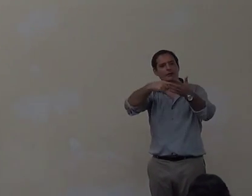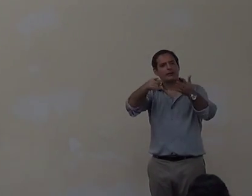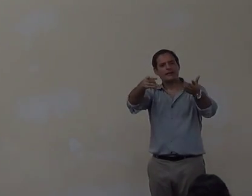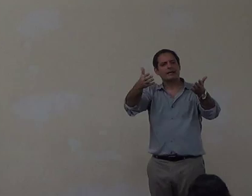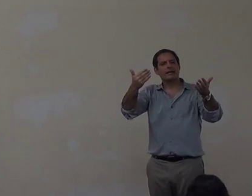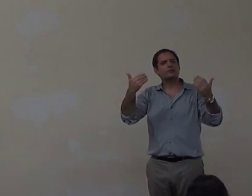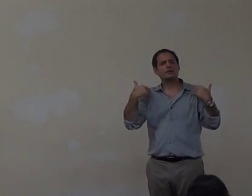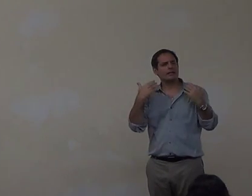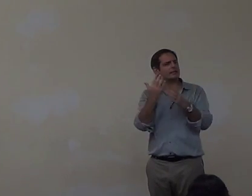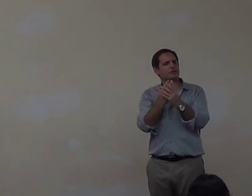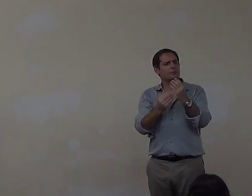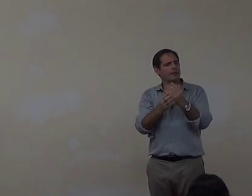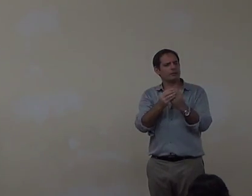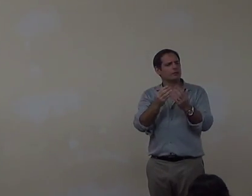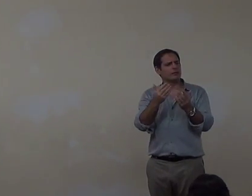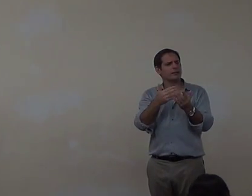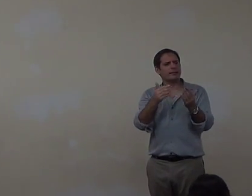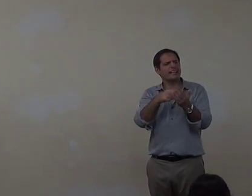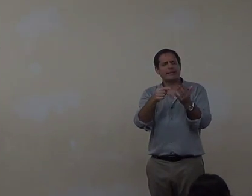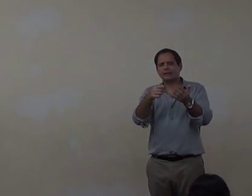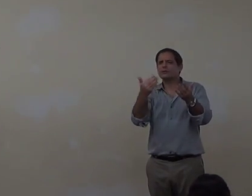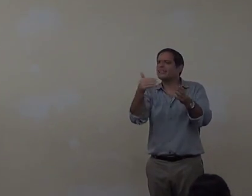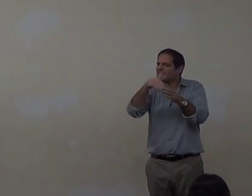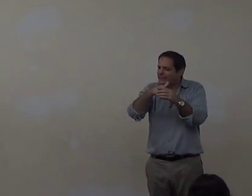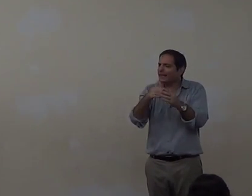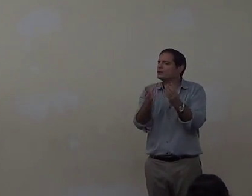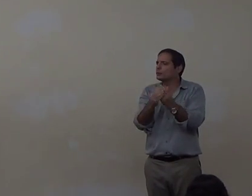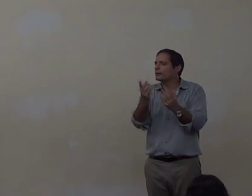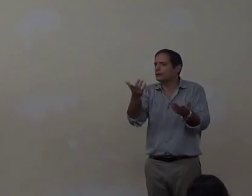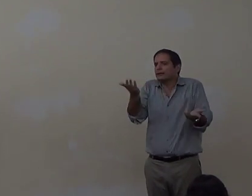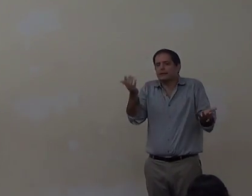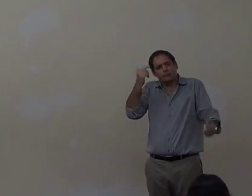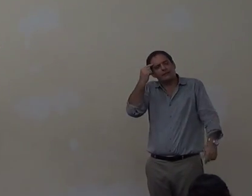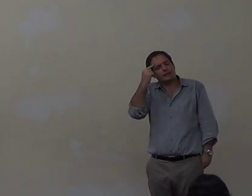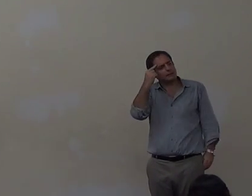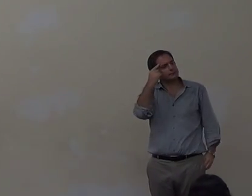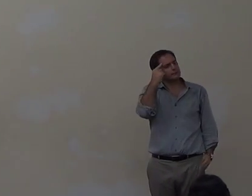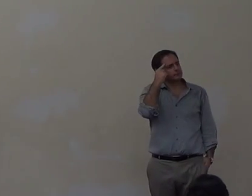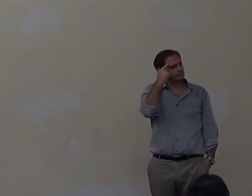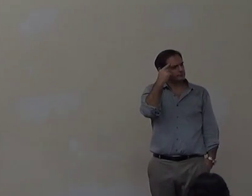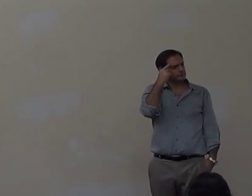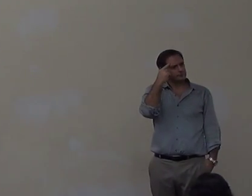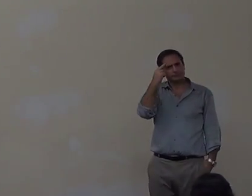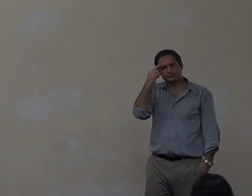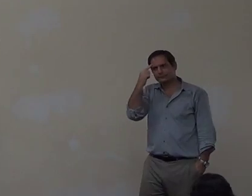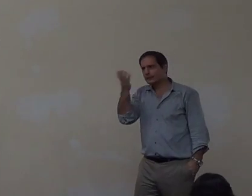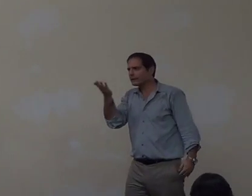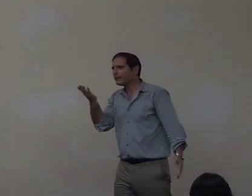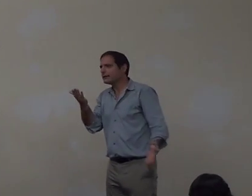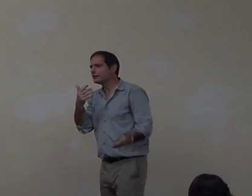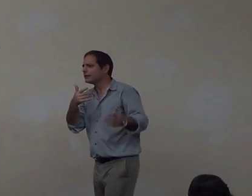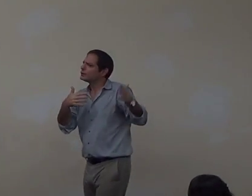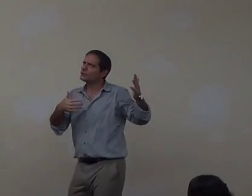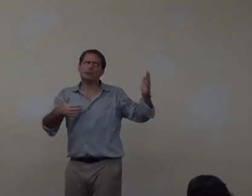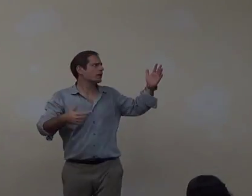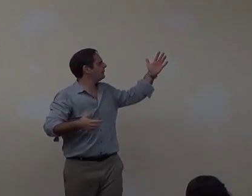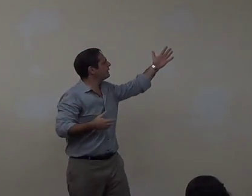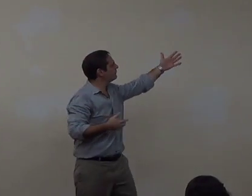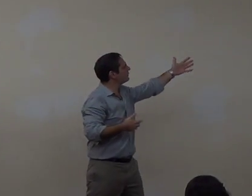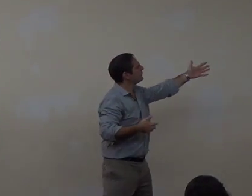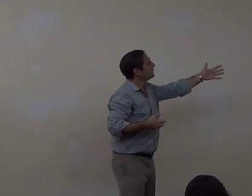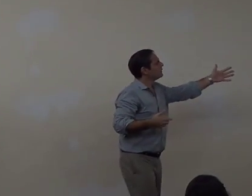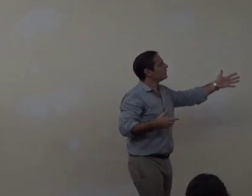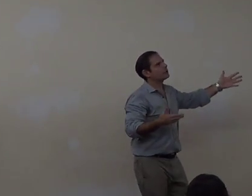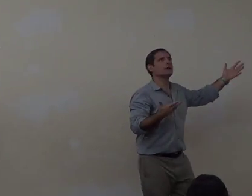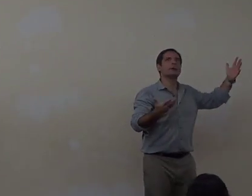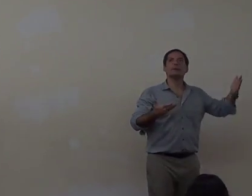Pregunto, ¿qué tú tienes en tus manos? ¿Qué tú tienes en tus manos? ¿Qué tienes? Piensa. ¿Qué? ¿Del impuesto que